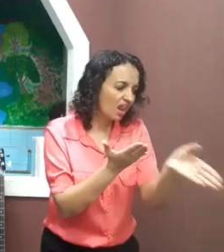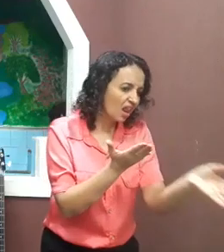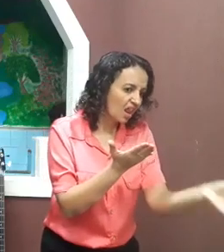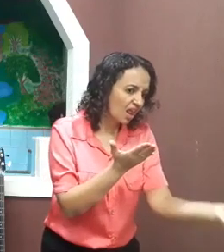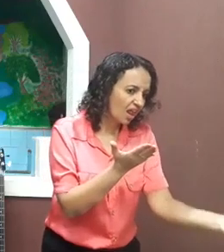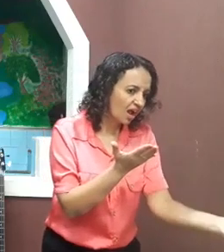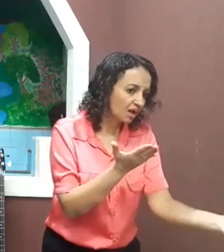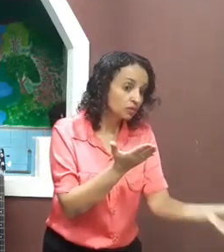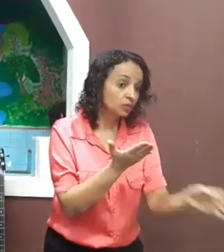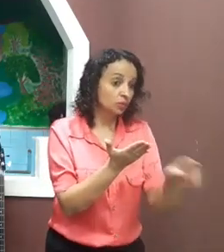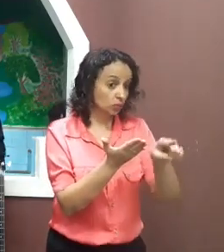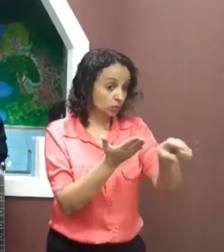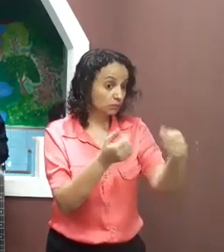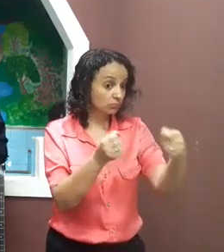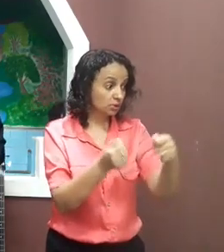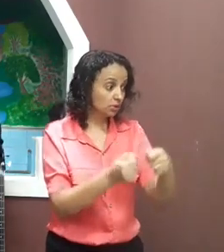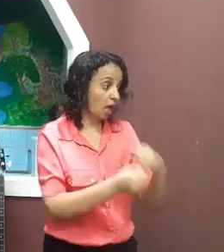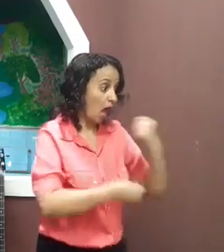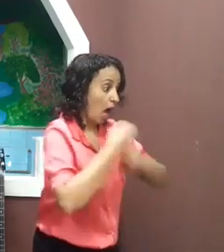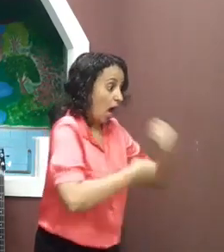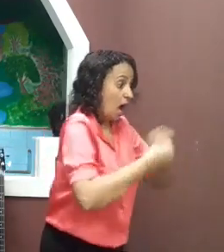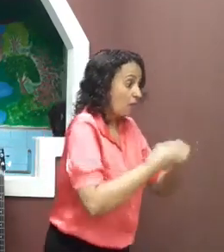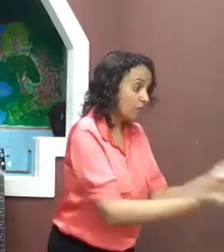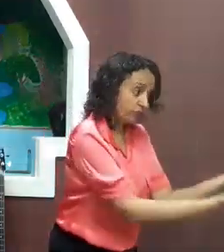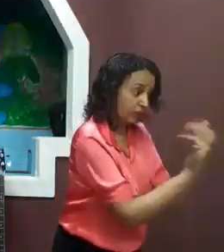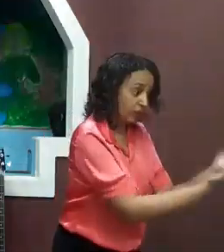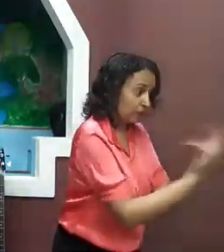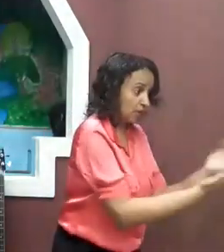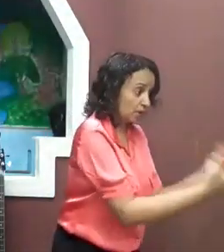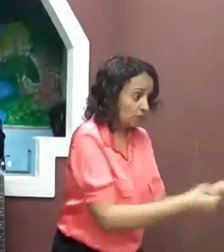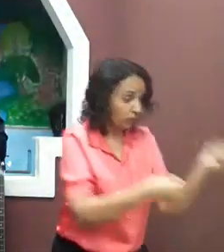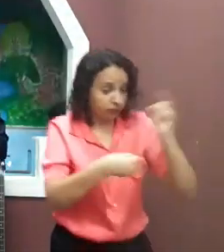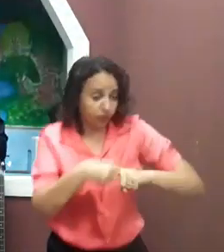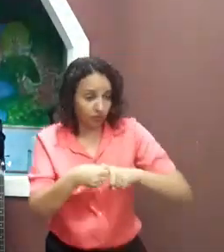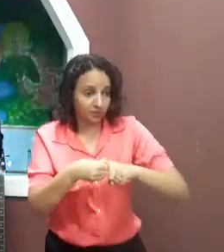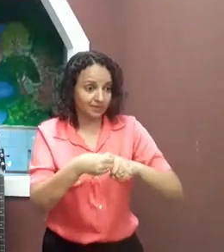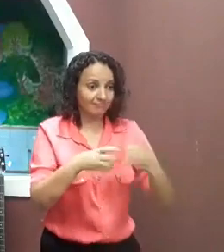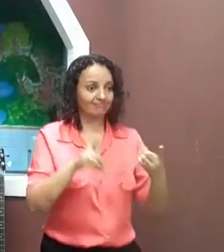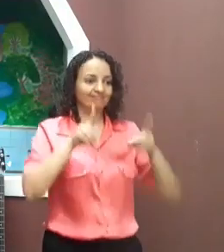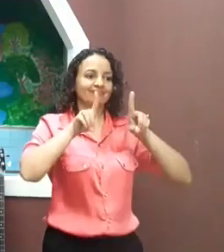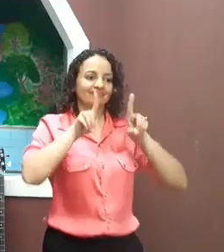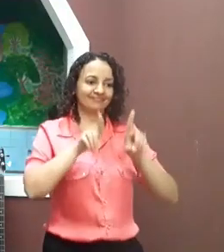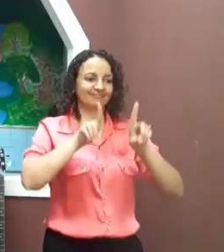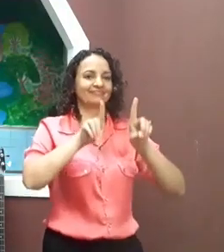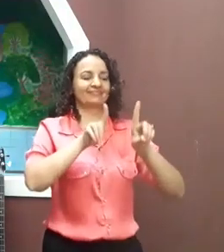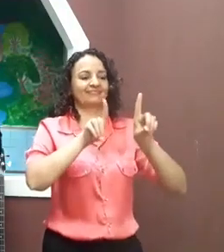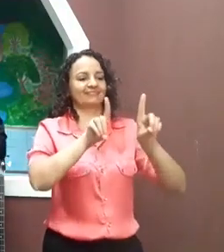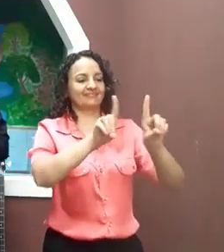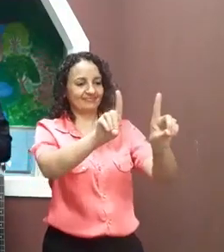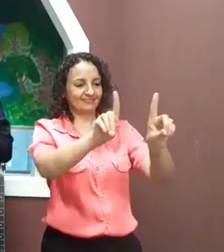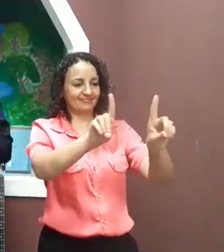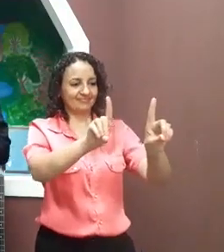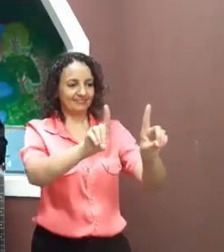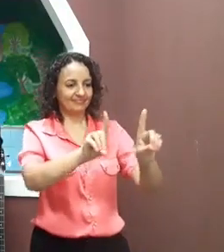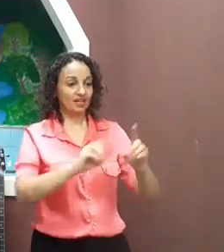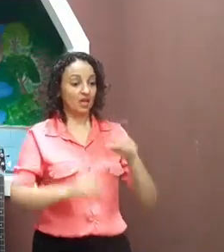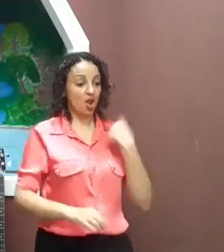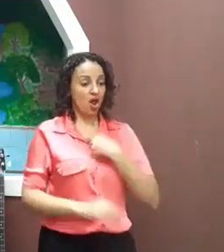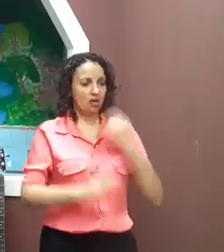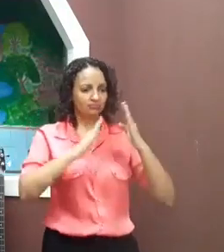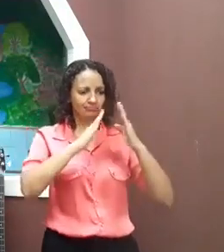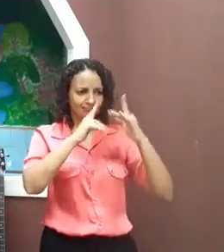volta. Tiago capítulo 5, versículo 19. Um benefício de estar na igreja, um benefício